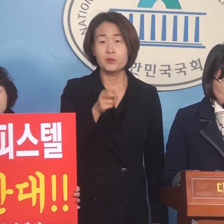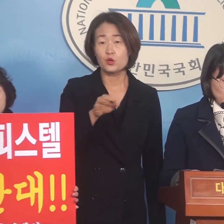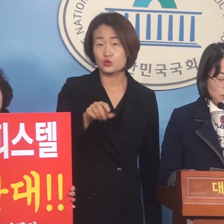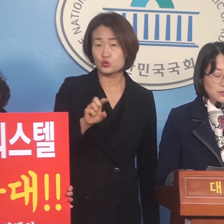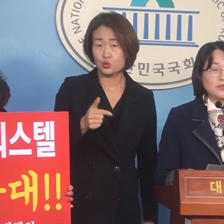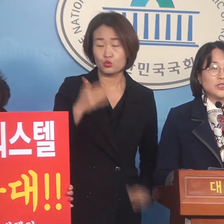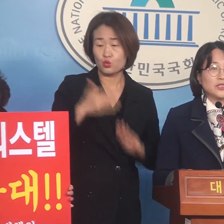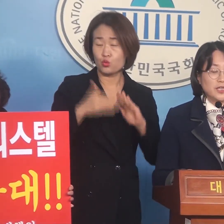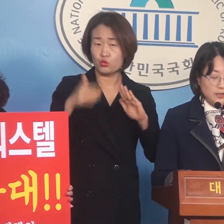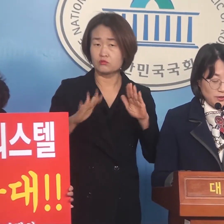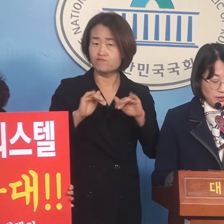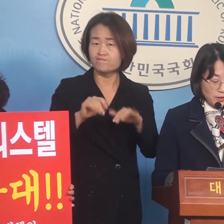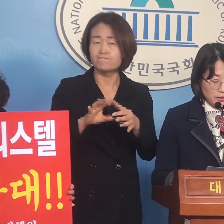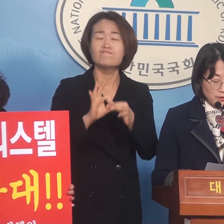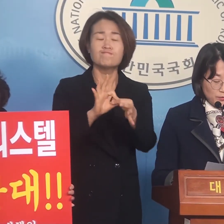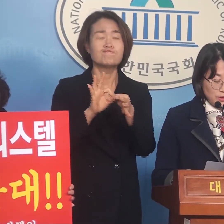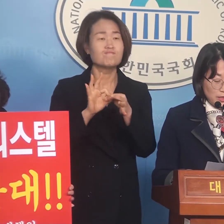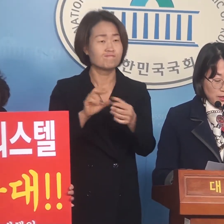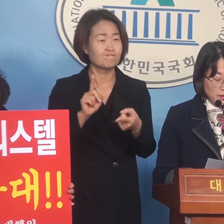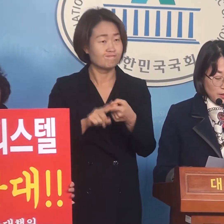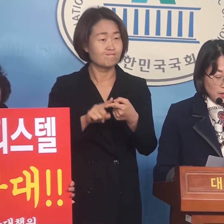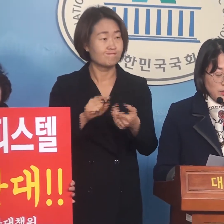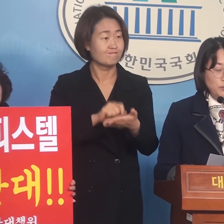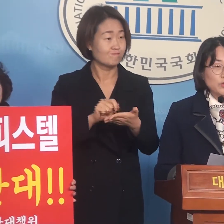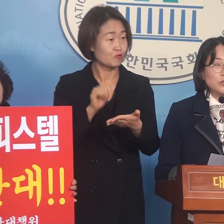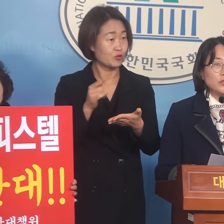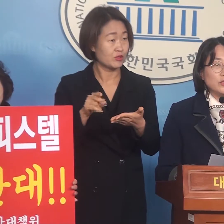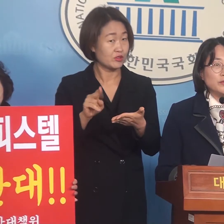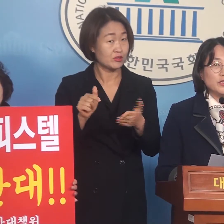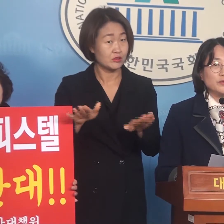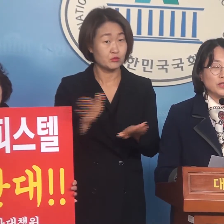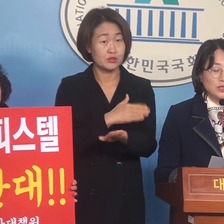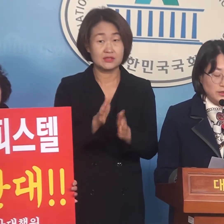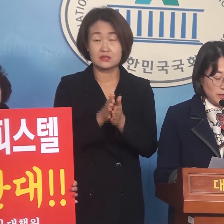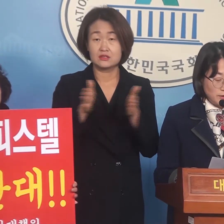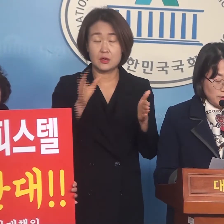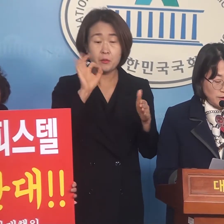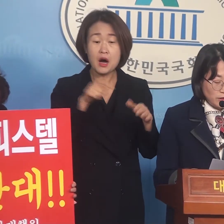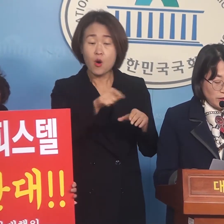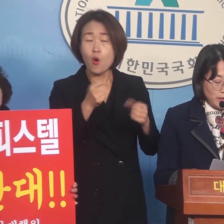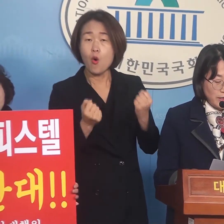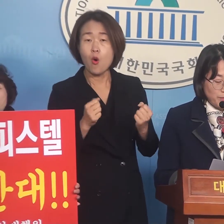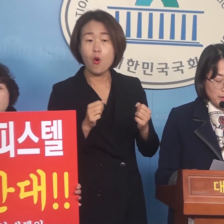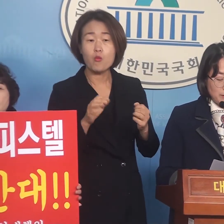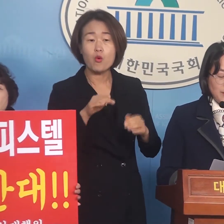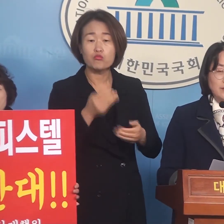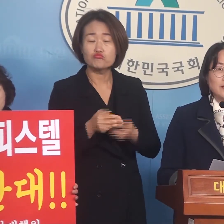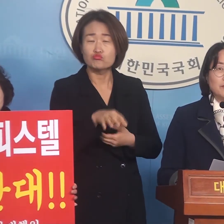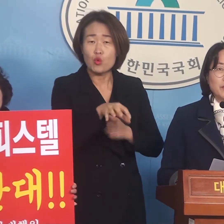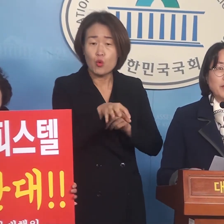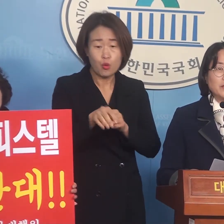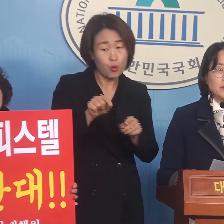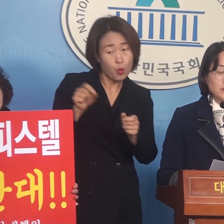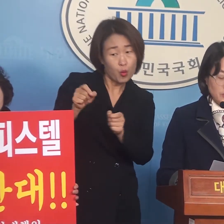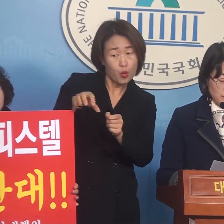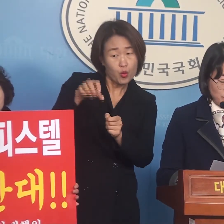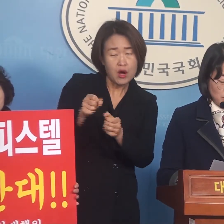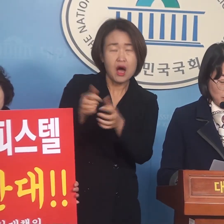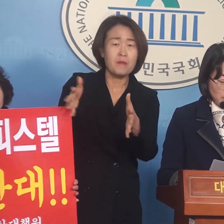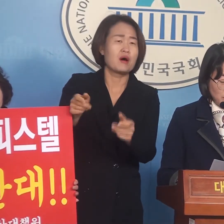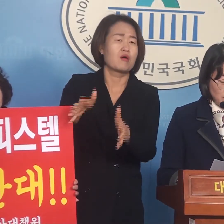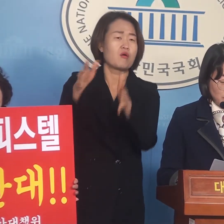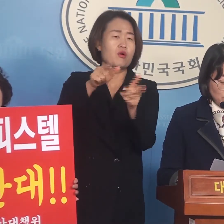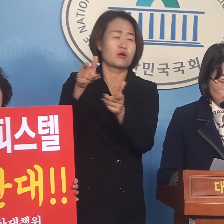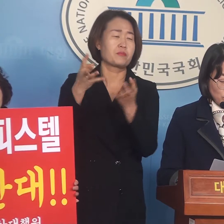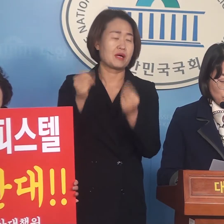공공개발을 촉구하는 기자회견 시작하겠습니다. 이 평촌 터미널 부지 인근에는 여러 개의 아파트 단지들이 빽빽이 들어서